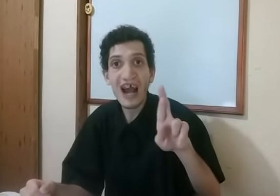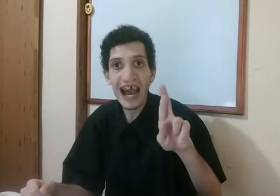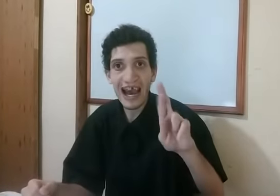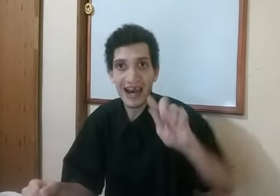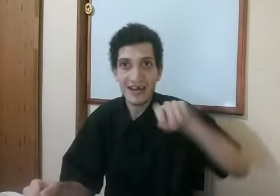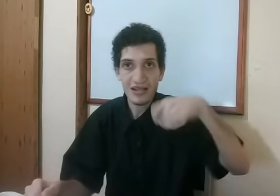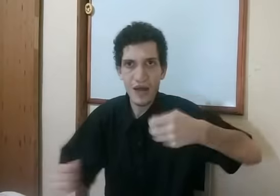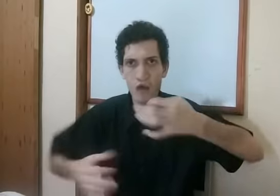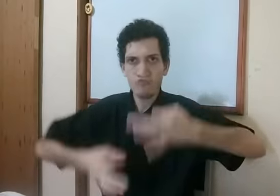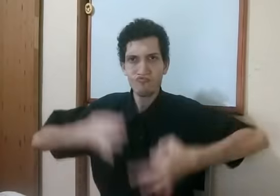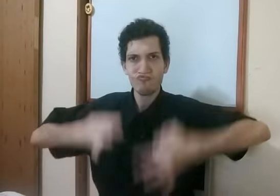Julgar. Sinal.